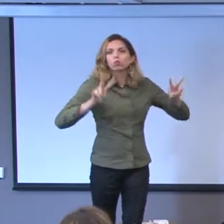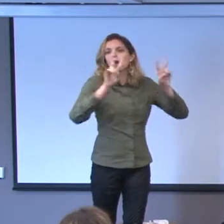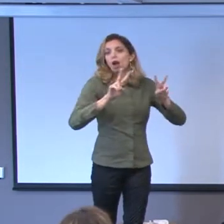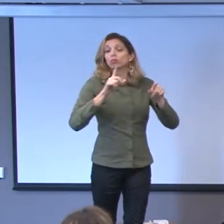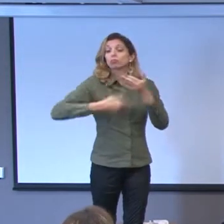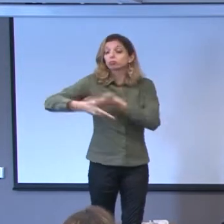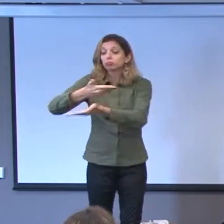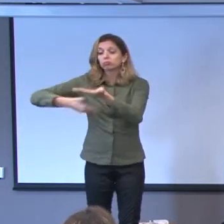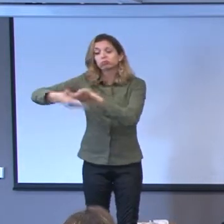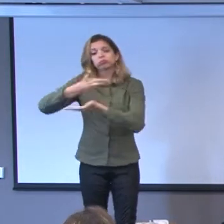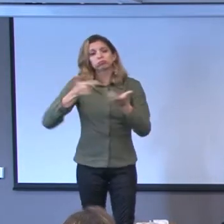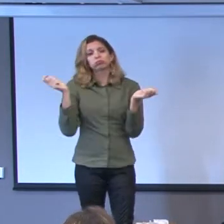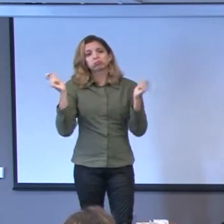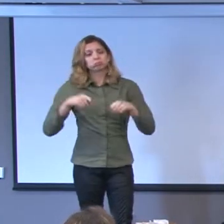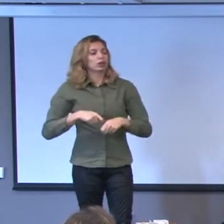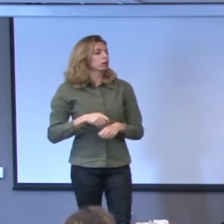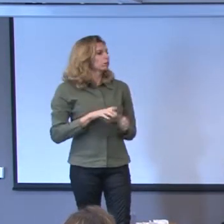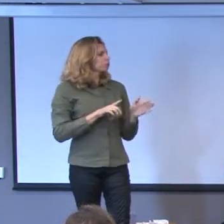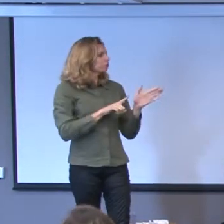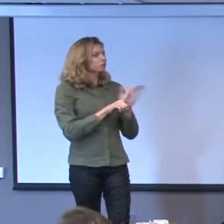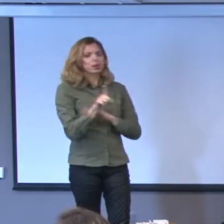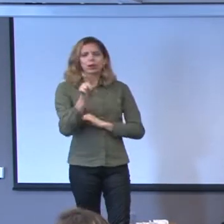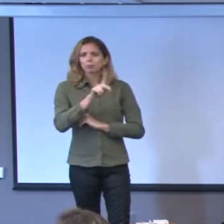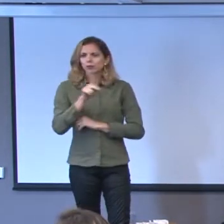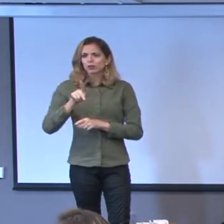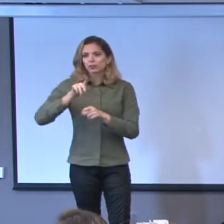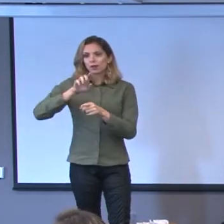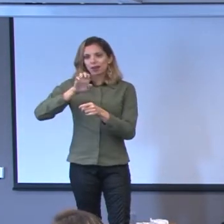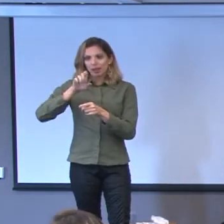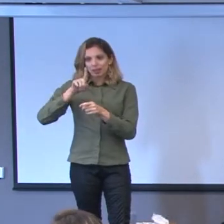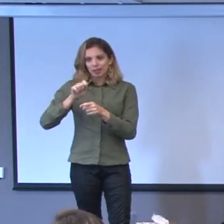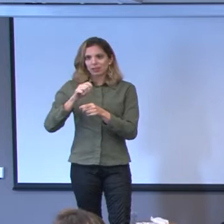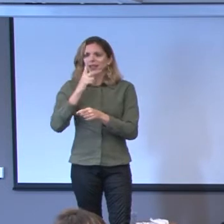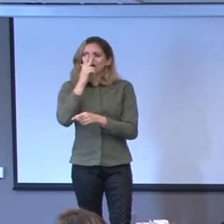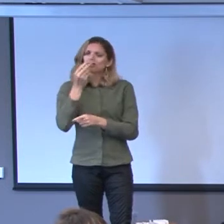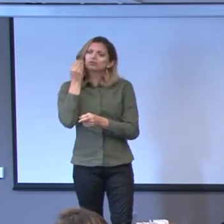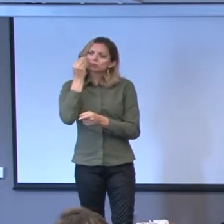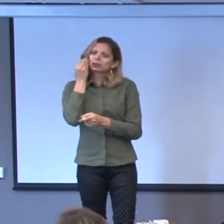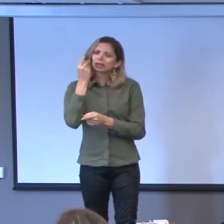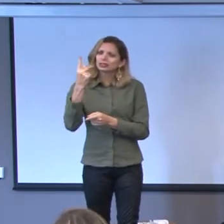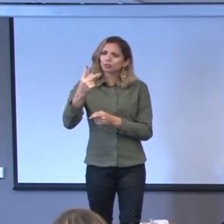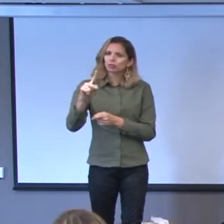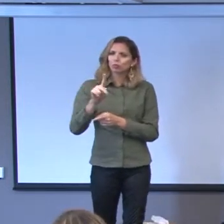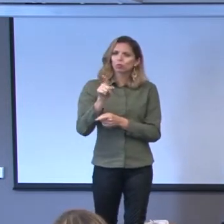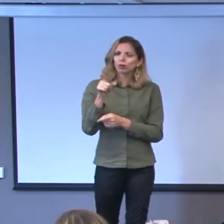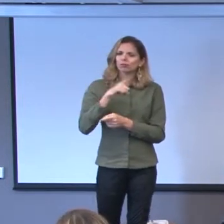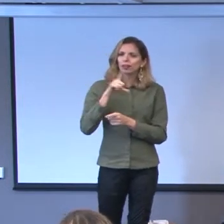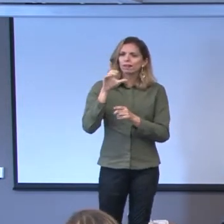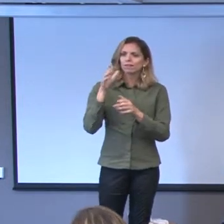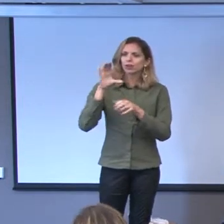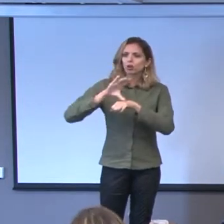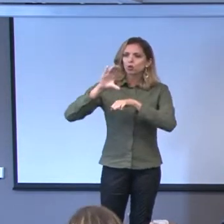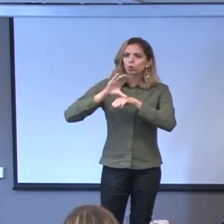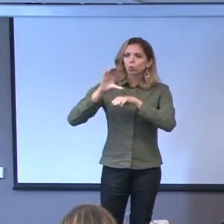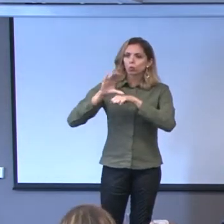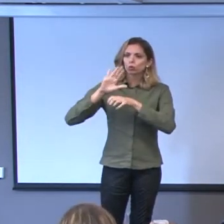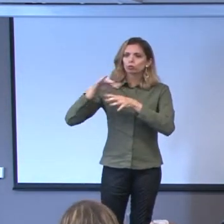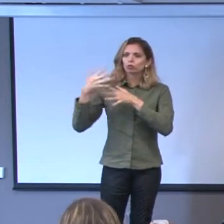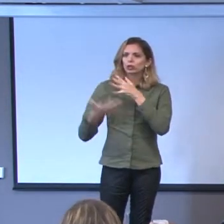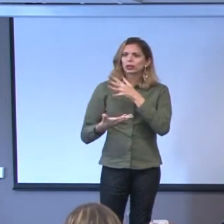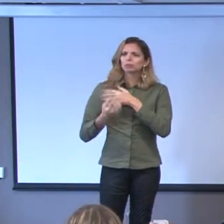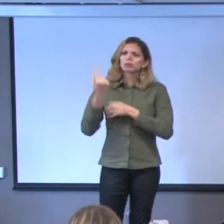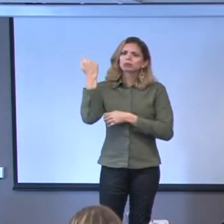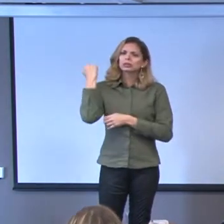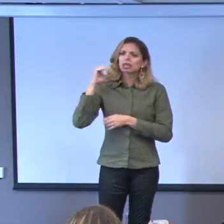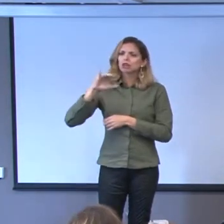com essa língua. Professora Eda, eu acho que aqui vale a pena a sua experiência quando vocês fizeram curso de Libras no CIEJA. Como é que foi